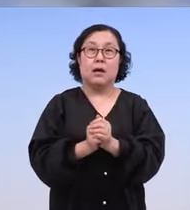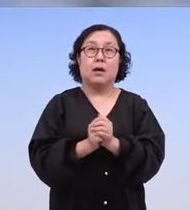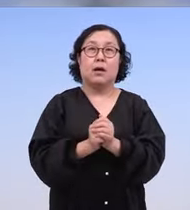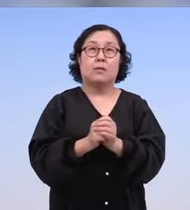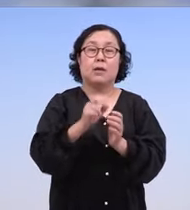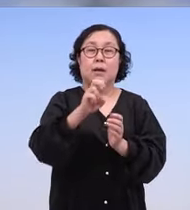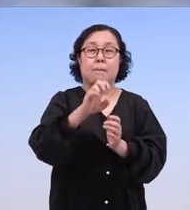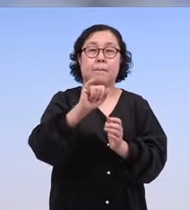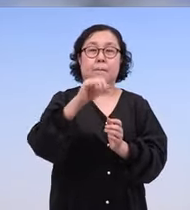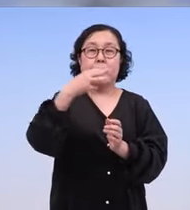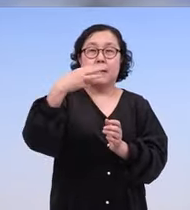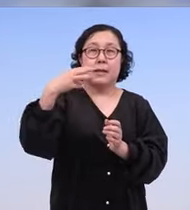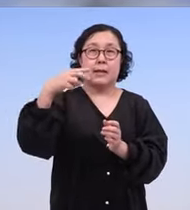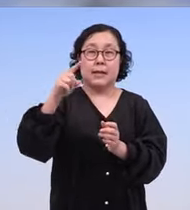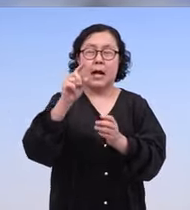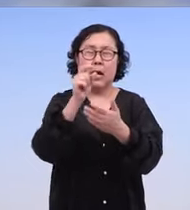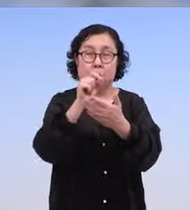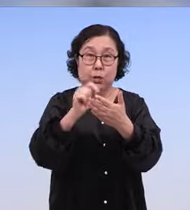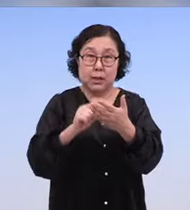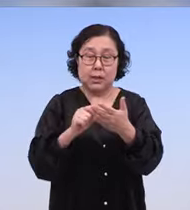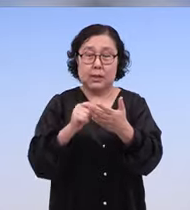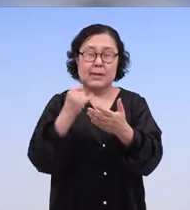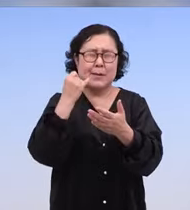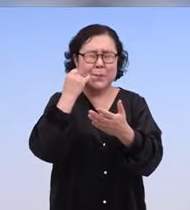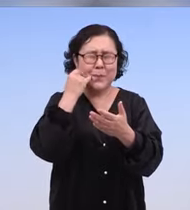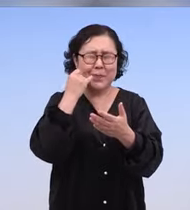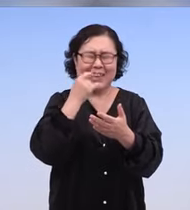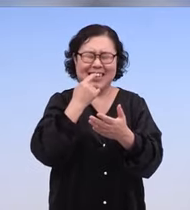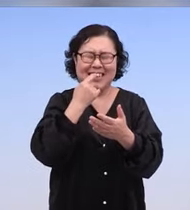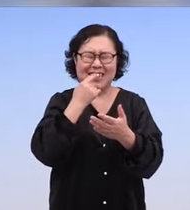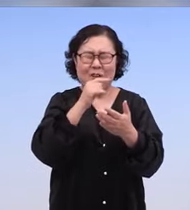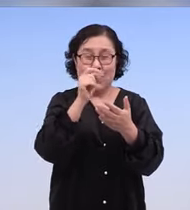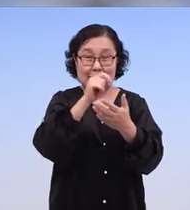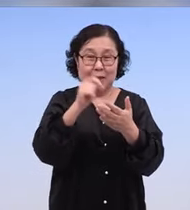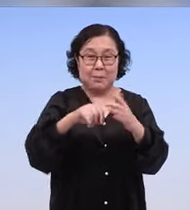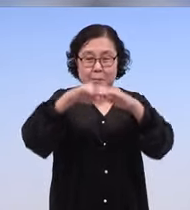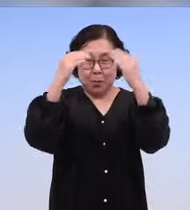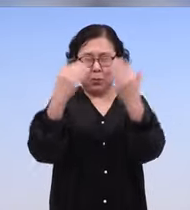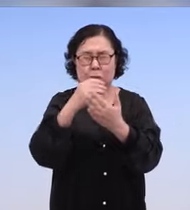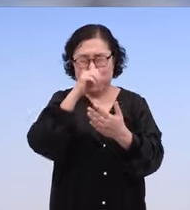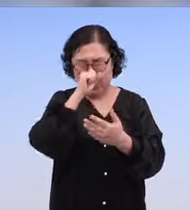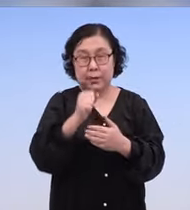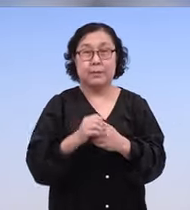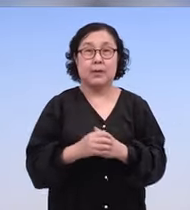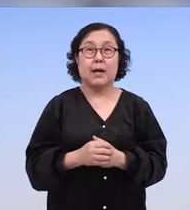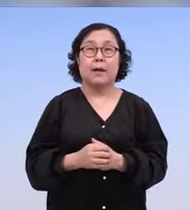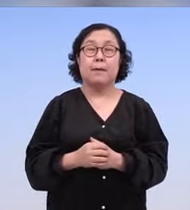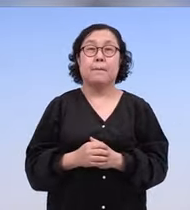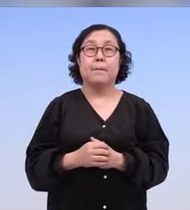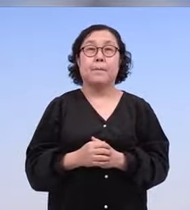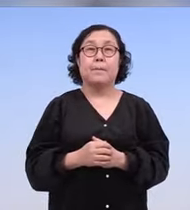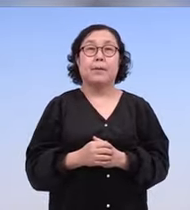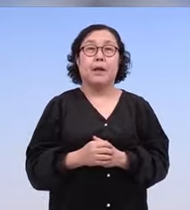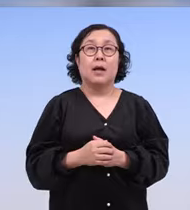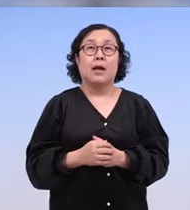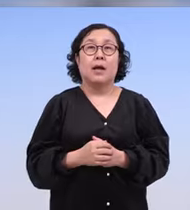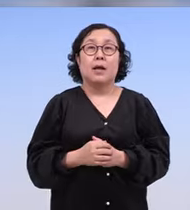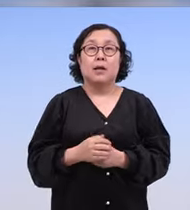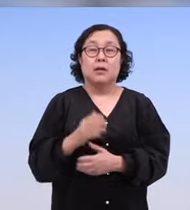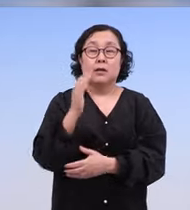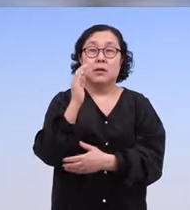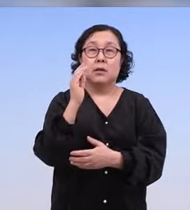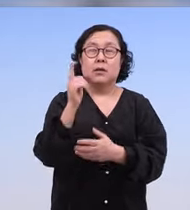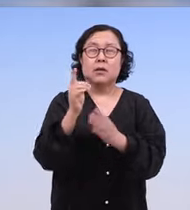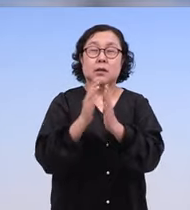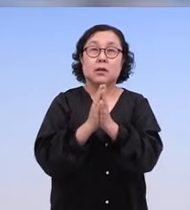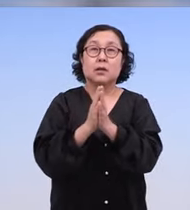필사 노트나 감사 노트나 이 땅의 모든 노트는 다 좋은 거예요. 그러니까 이 소설가가 이제